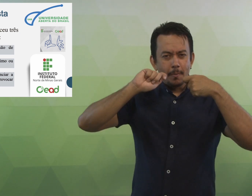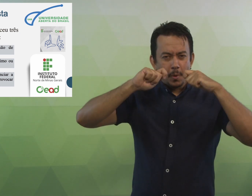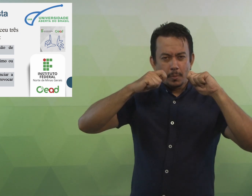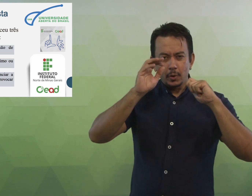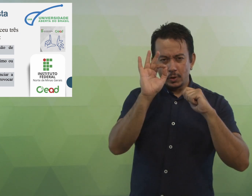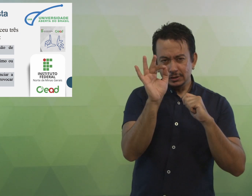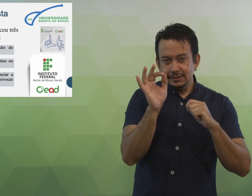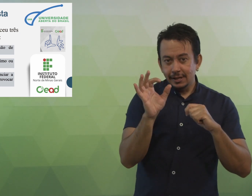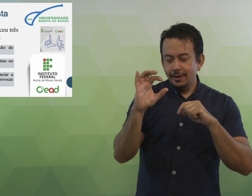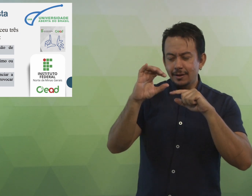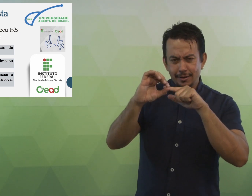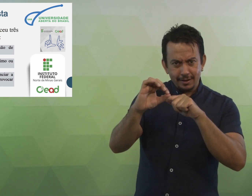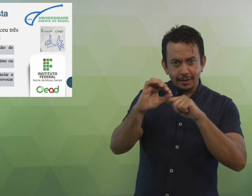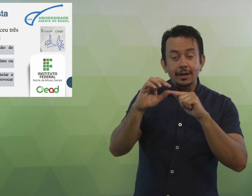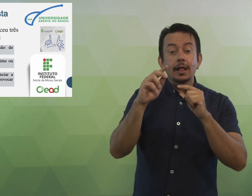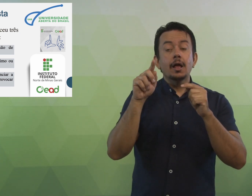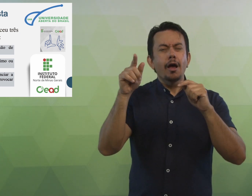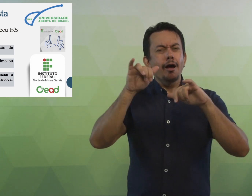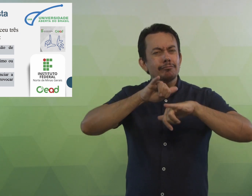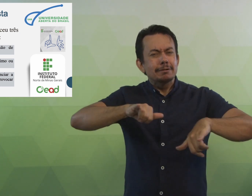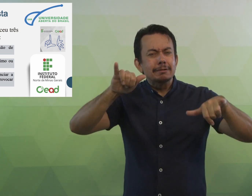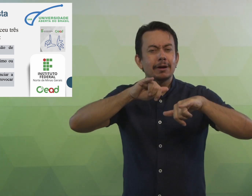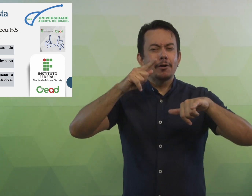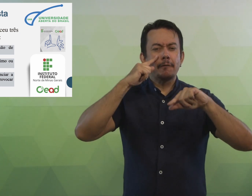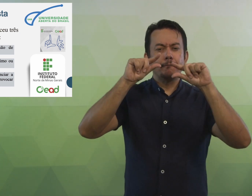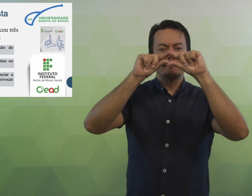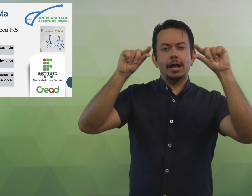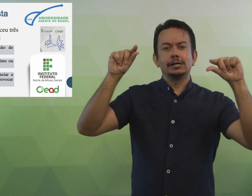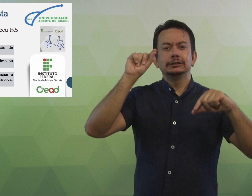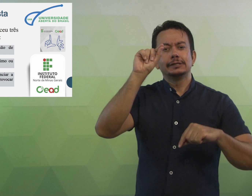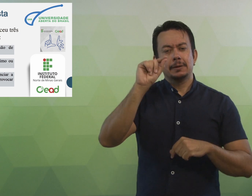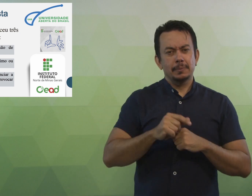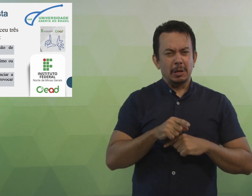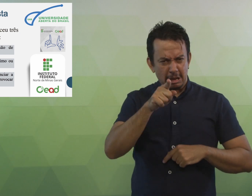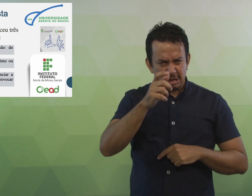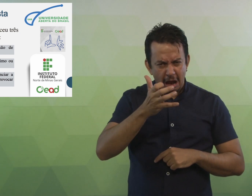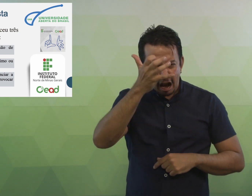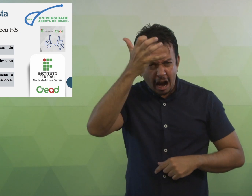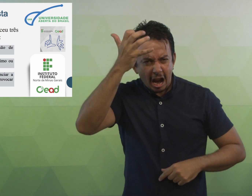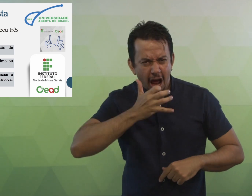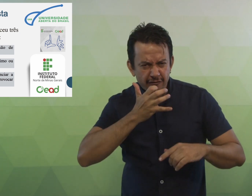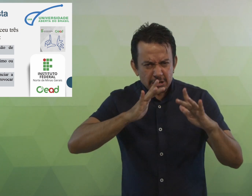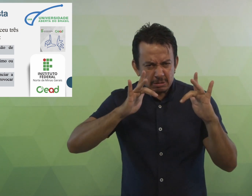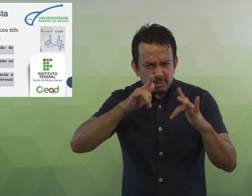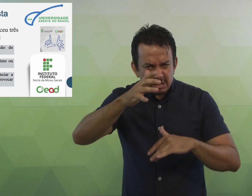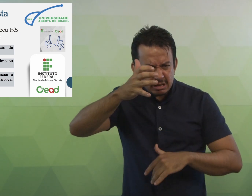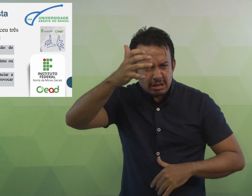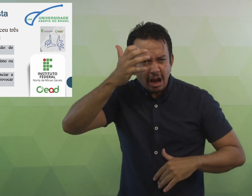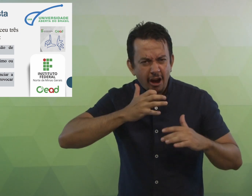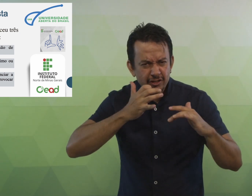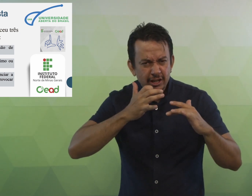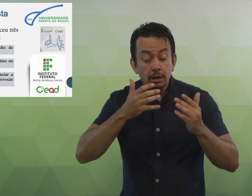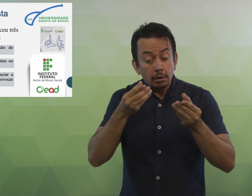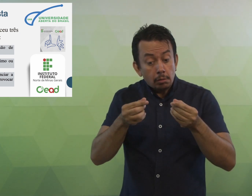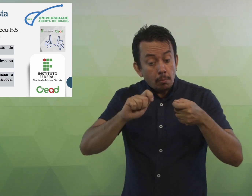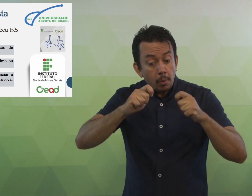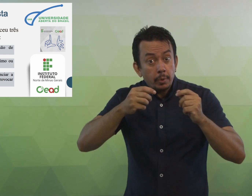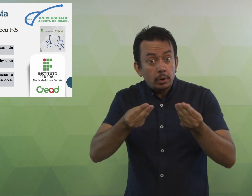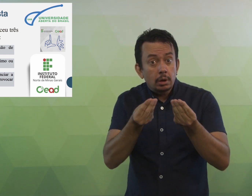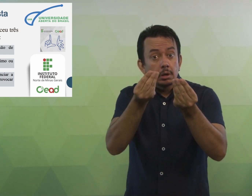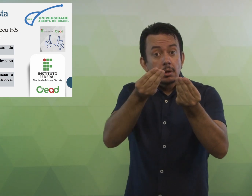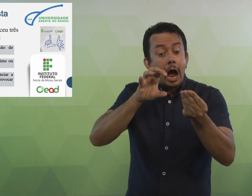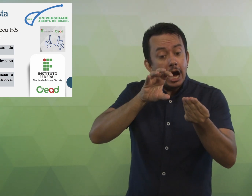Então, vocês podem lembrar, teve uma época que na televisão anunciava sobre um